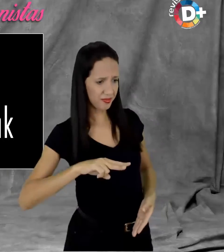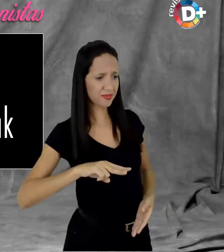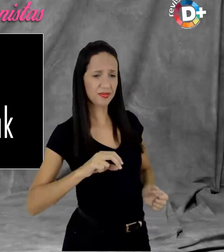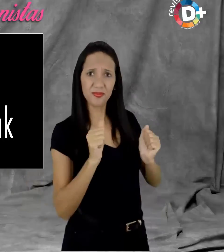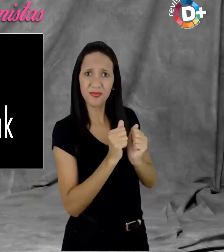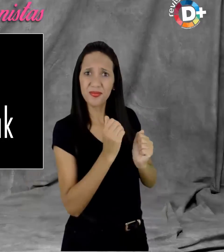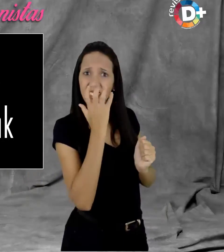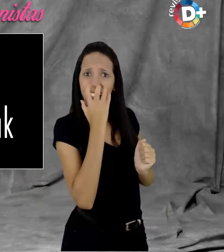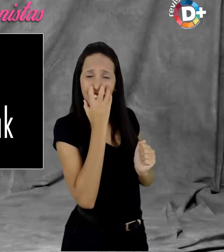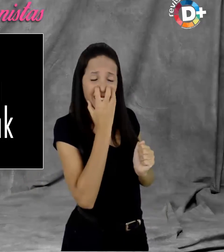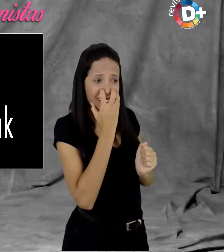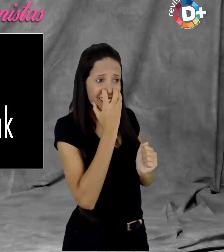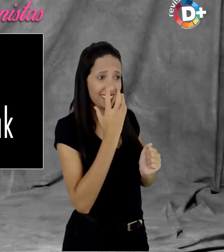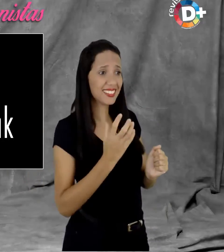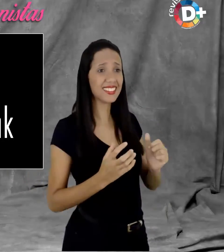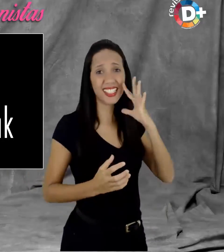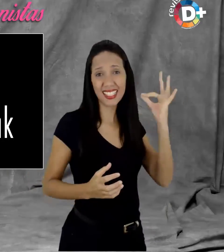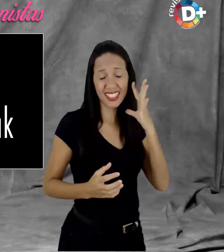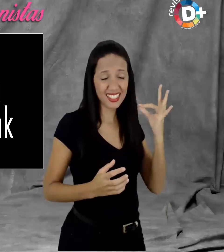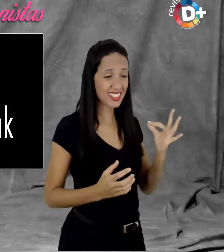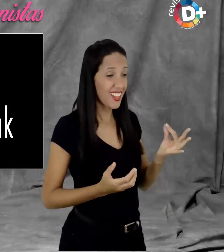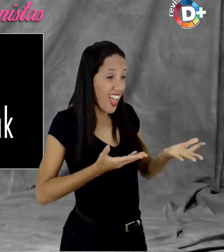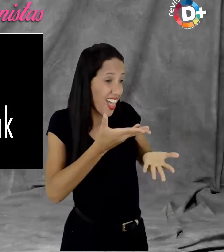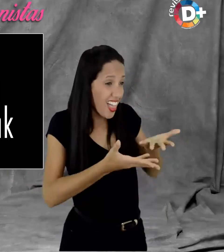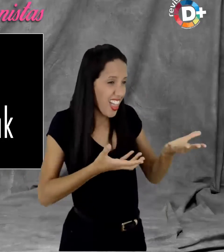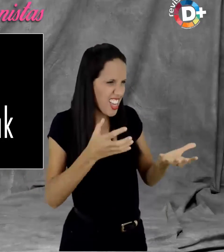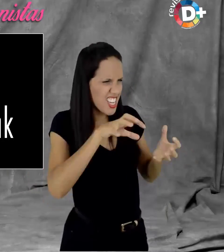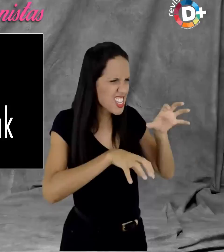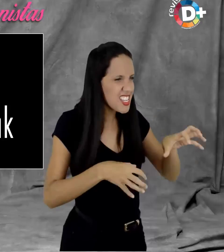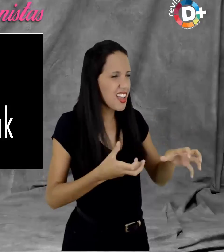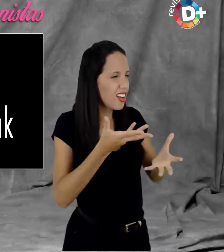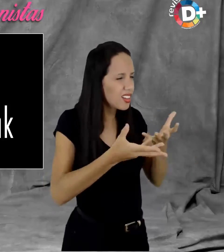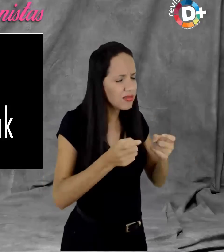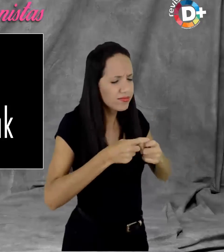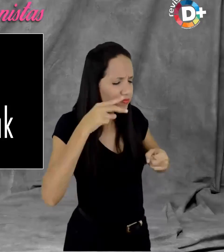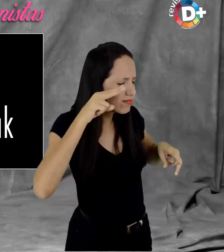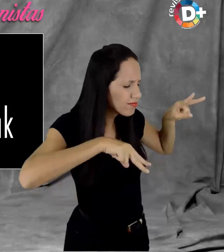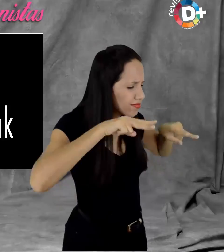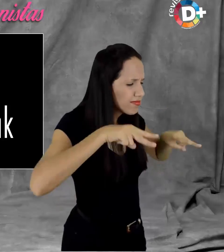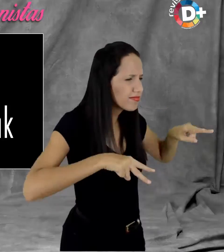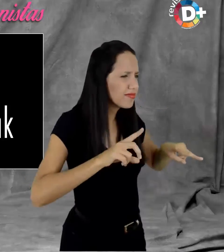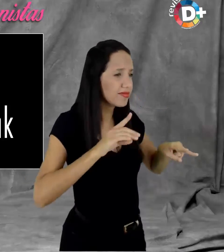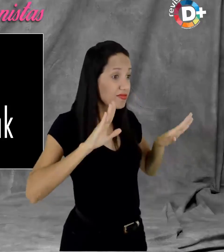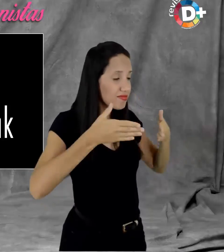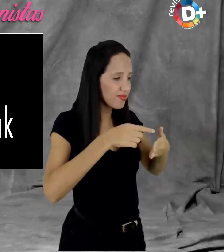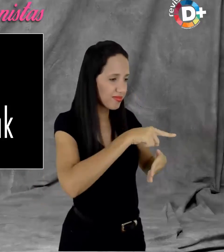cachorros. Na hora em que estou atendendo o bicho, eu só ligo para ele. Pouco me importo com o lugar. Ela